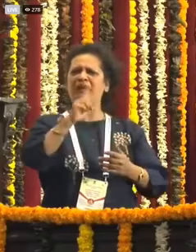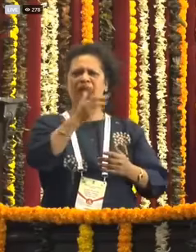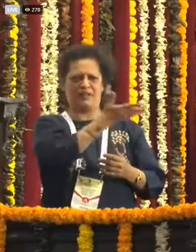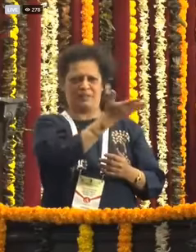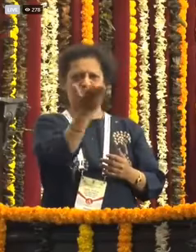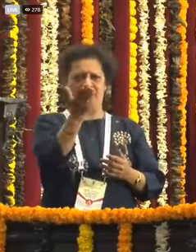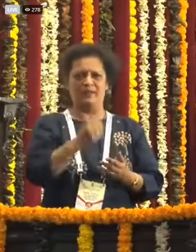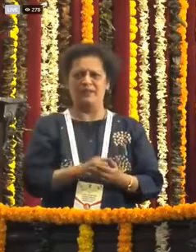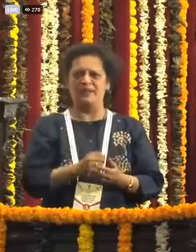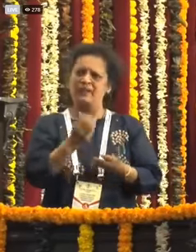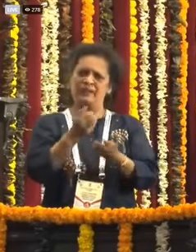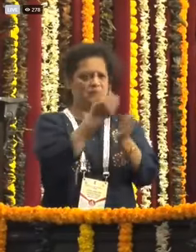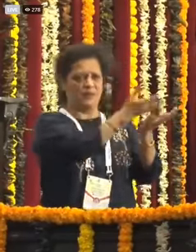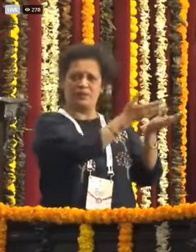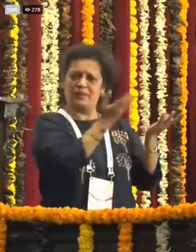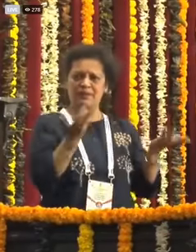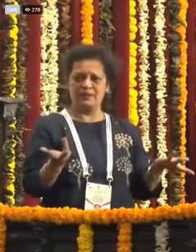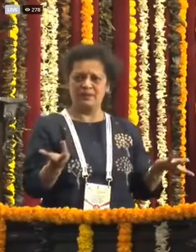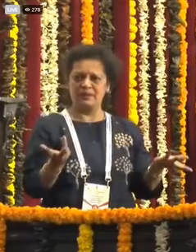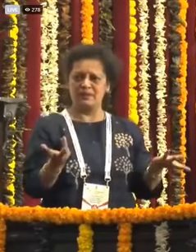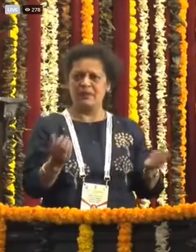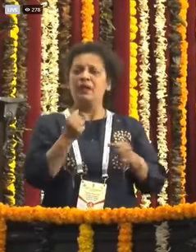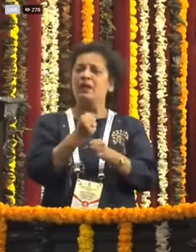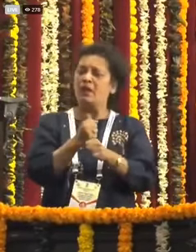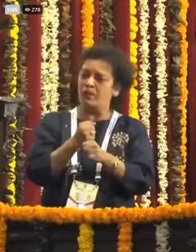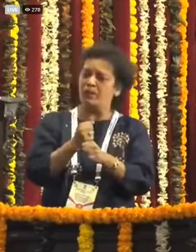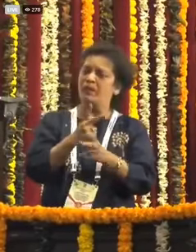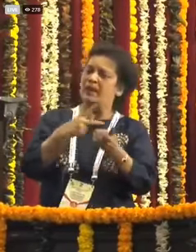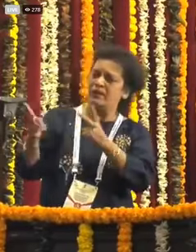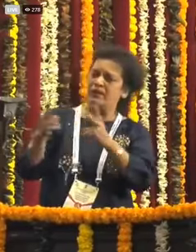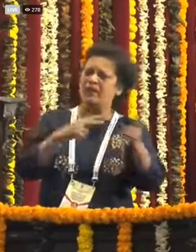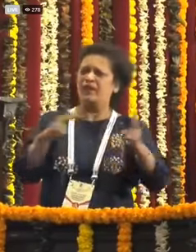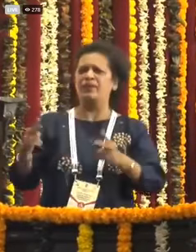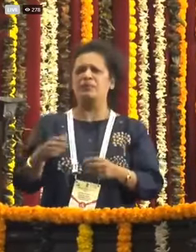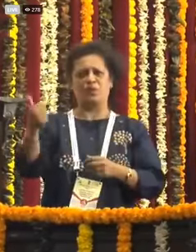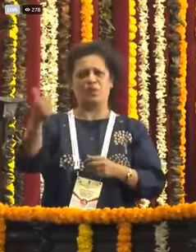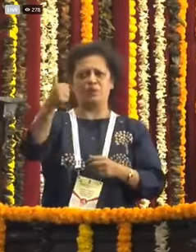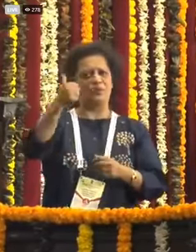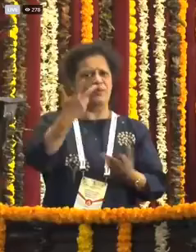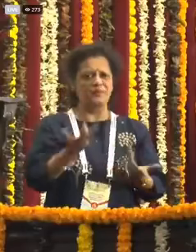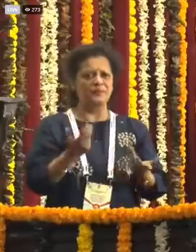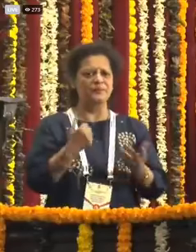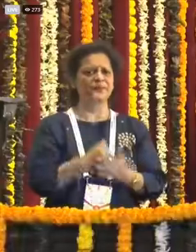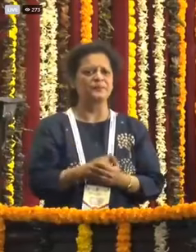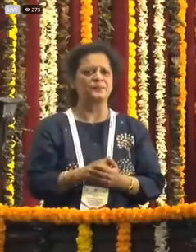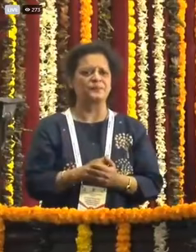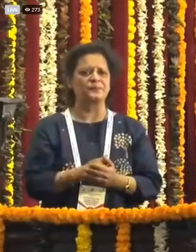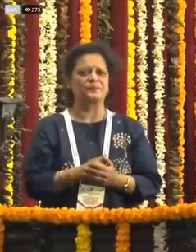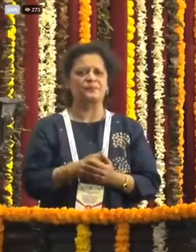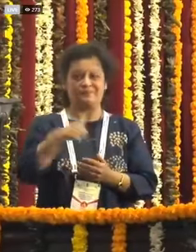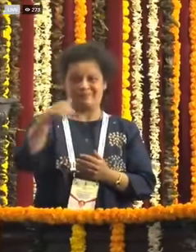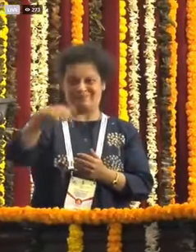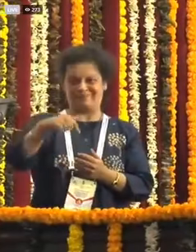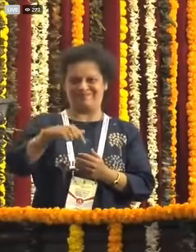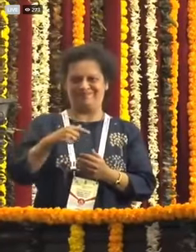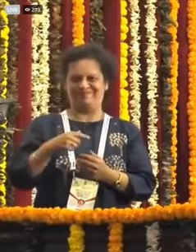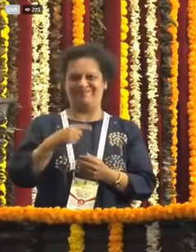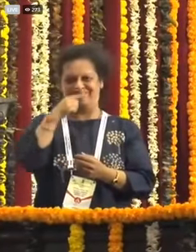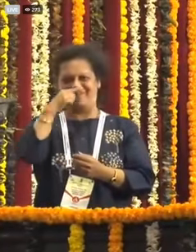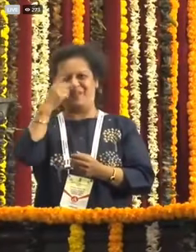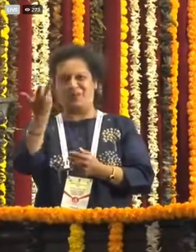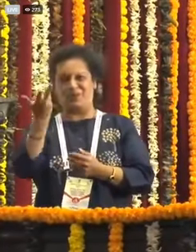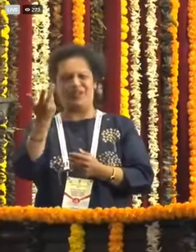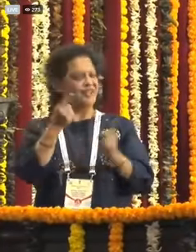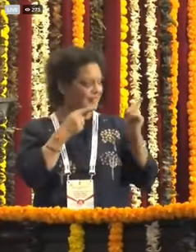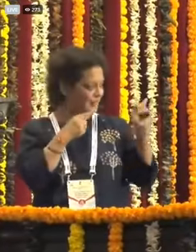अधिकाऱ्यांचा देखील सन्मान केला या शासनामध्ये किती अधिकारी काम करतात आणि ते देखील या गौरवाला आणि